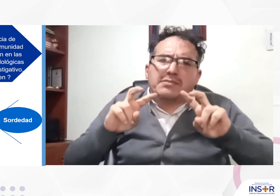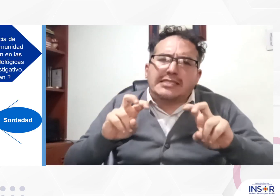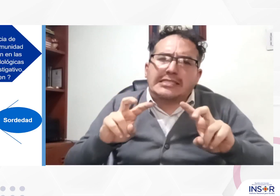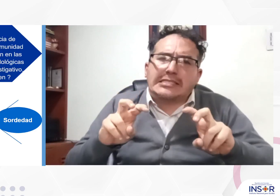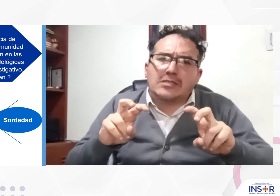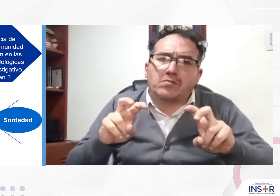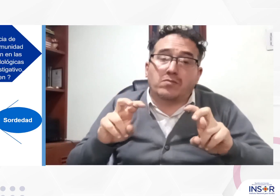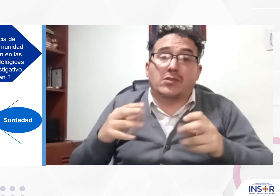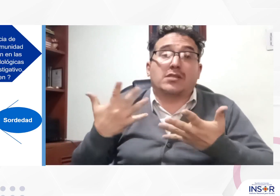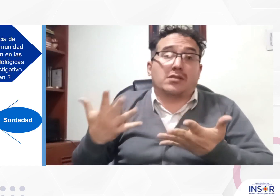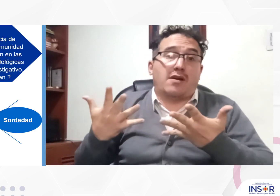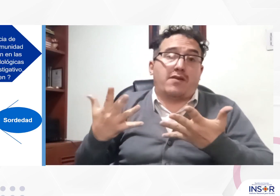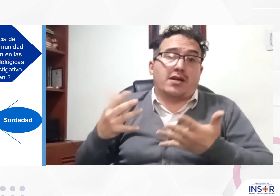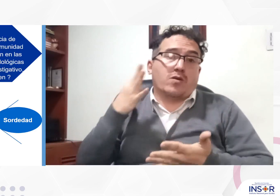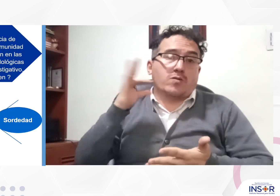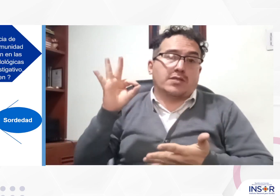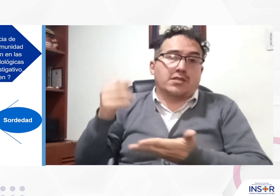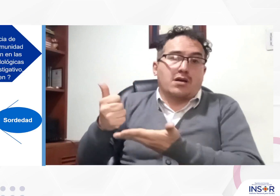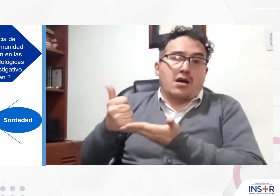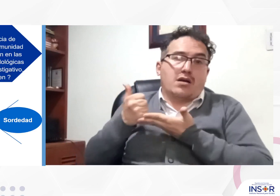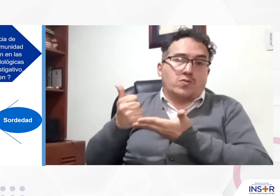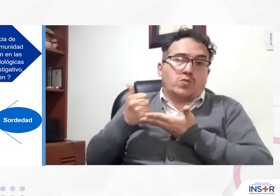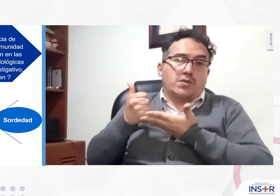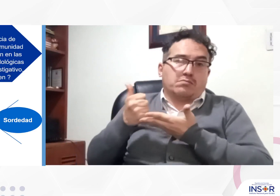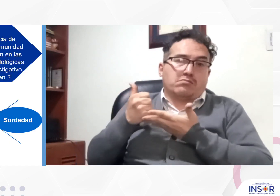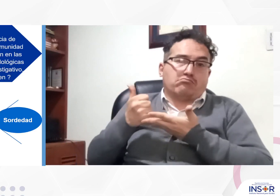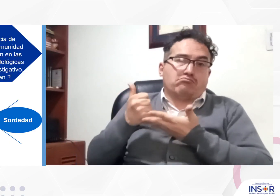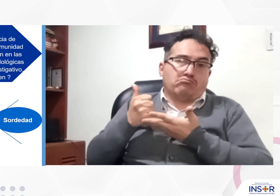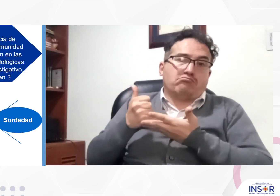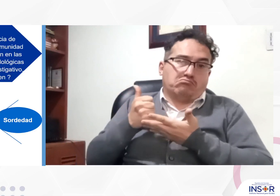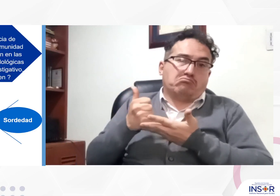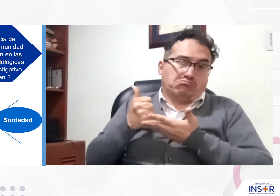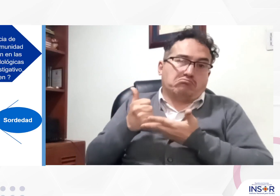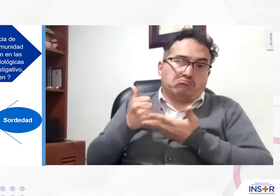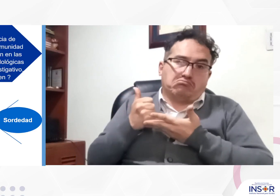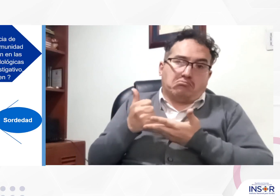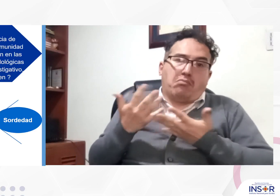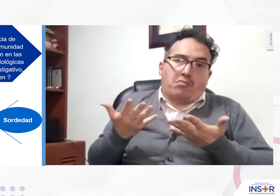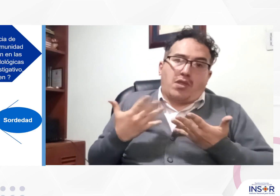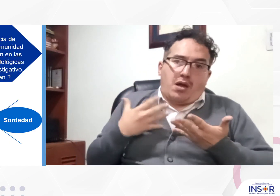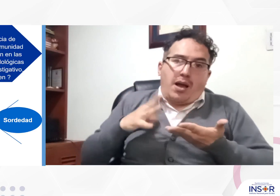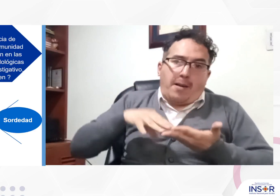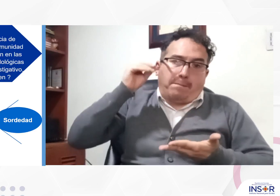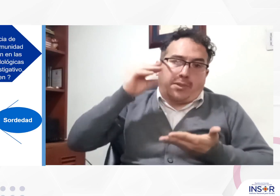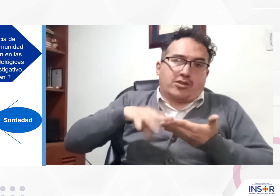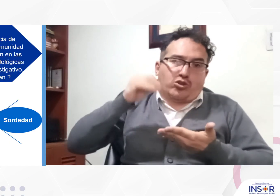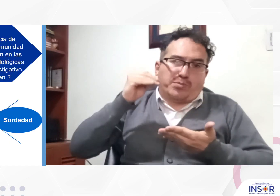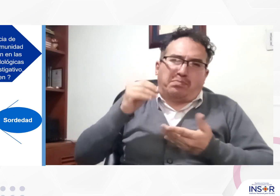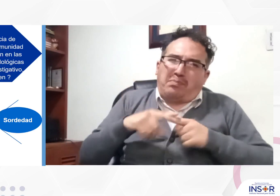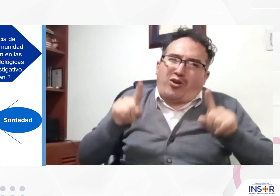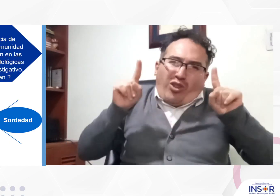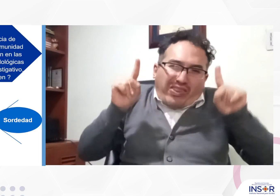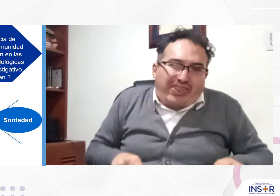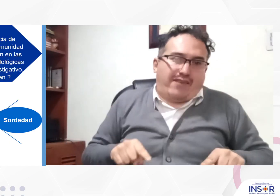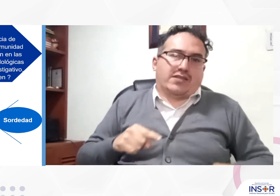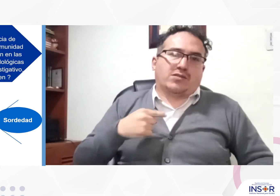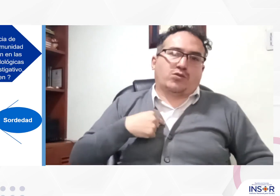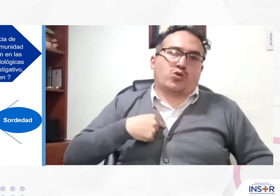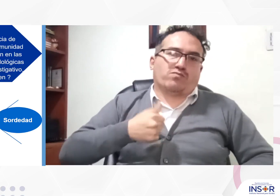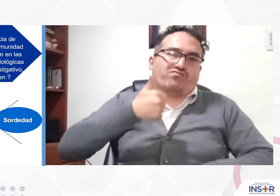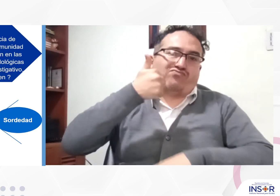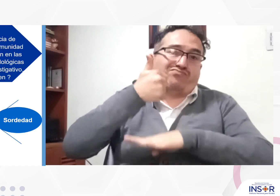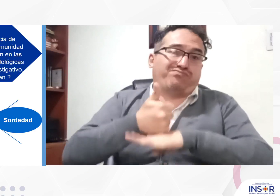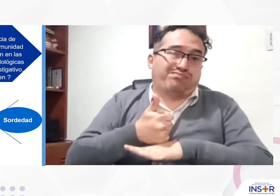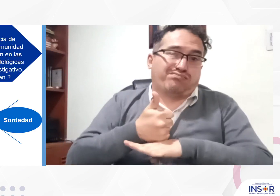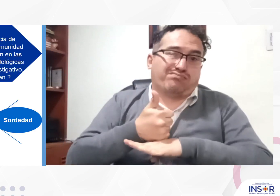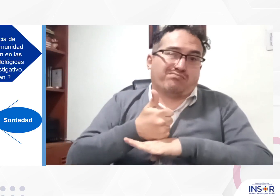de revisar el proceso estilístico del texto en el español y allí es donde uno recibe como esa ayuda a nivel gramatical como